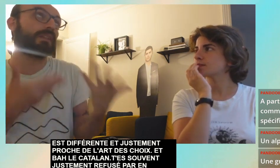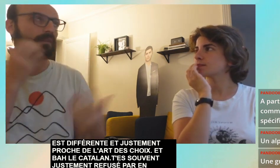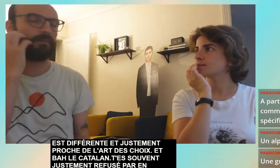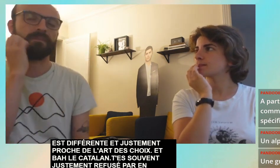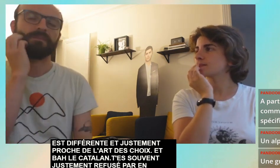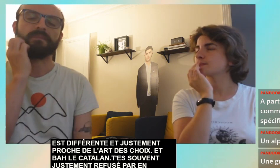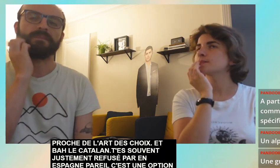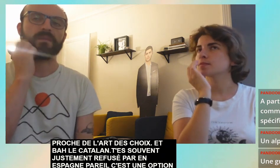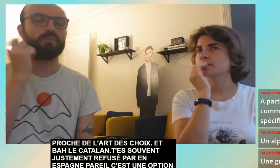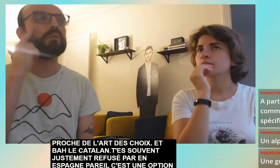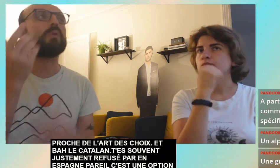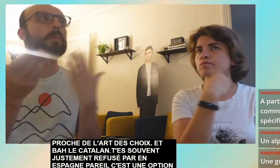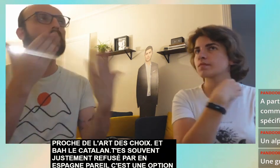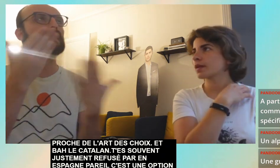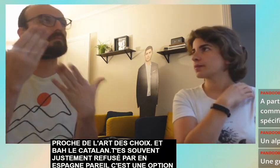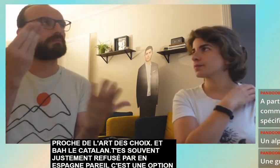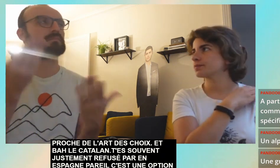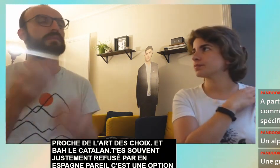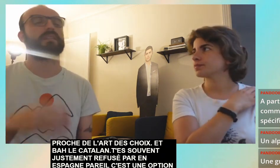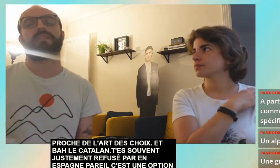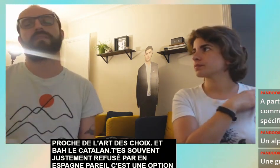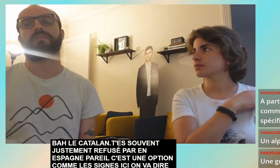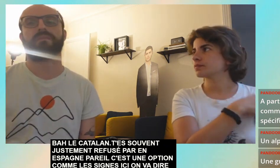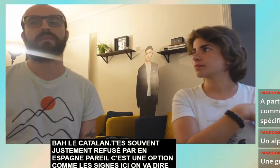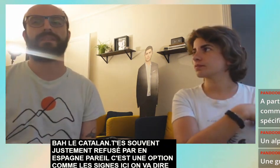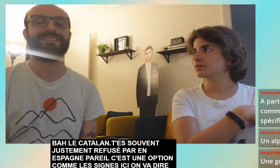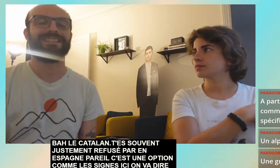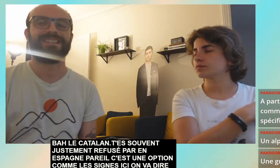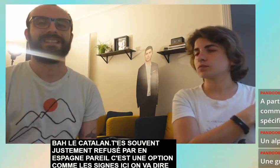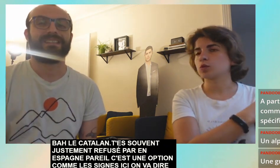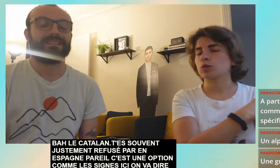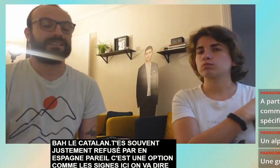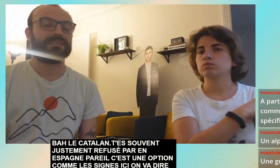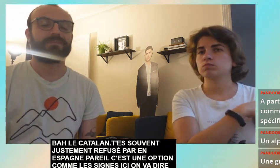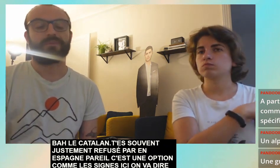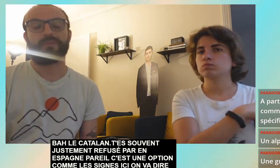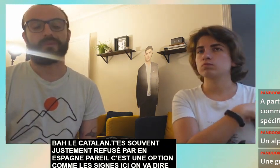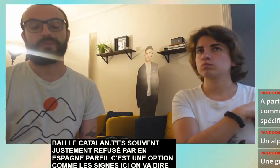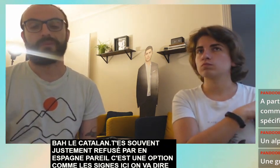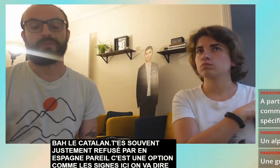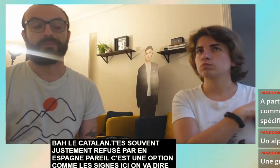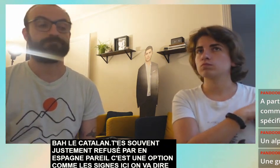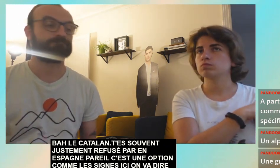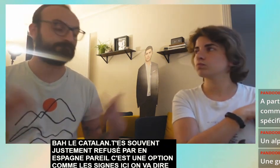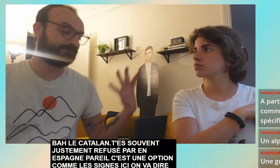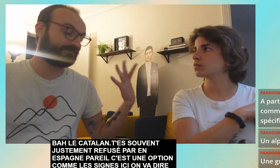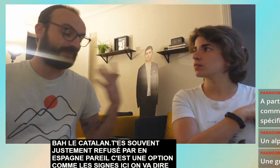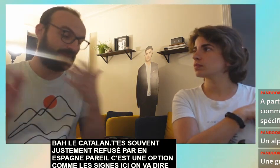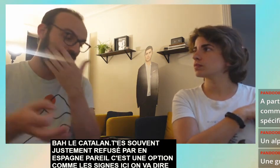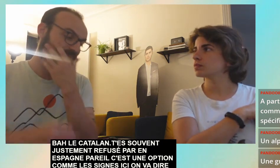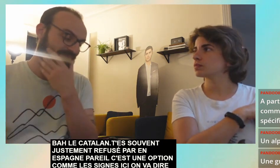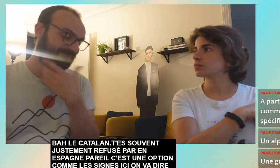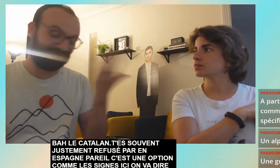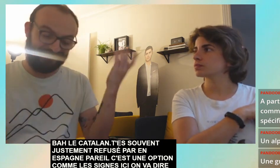dire. Pour comparer avec. Voilà. Donc, oui. Oui.